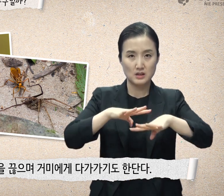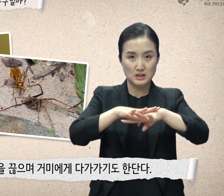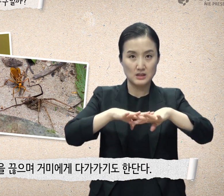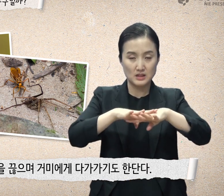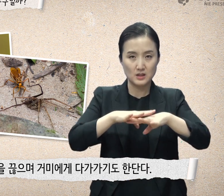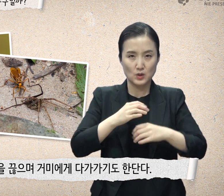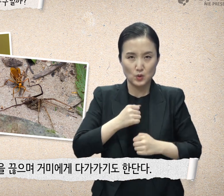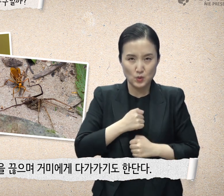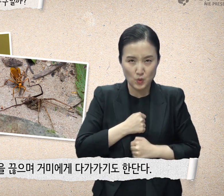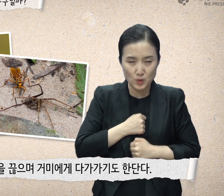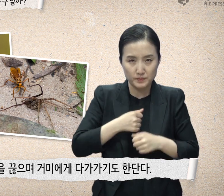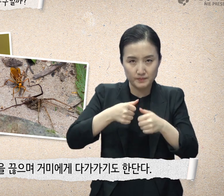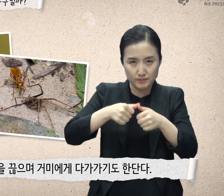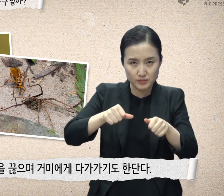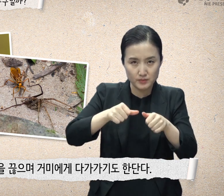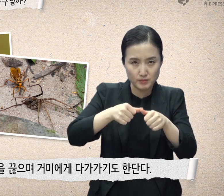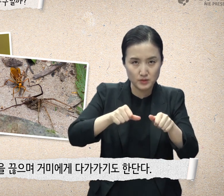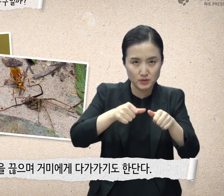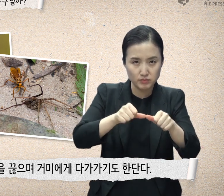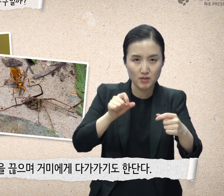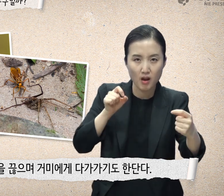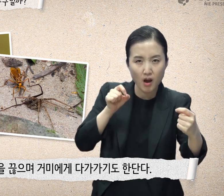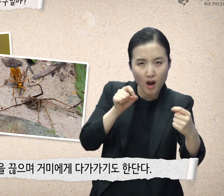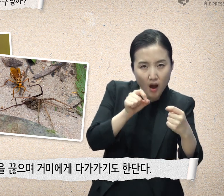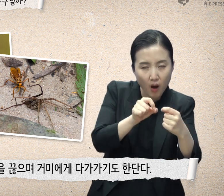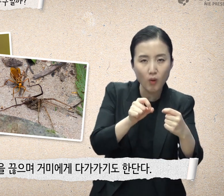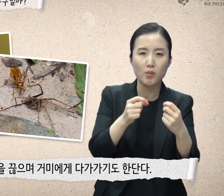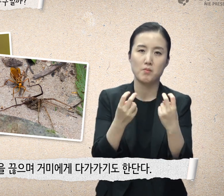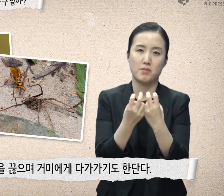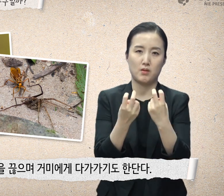끊으며 거미에게 다가가기도 한단다.